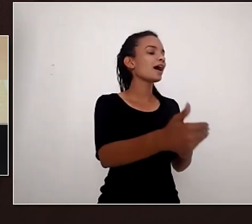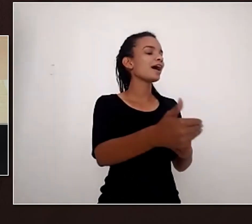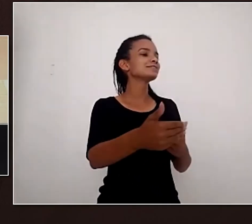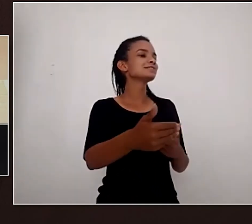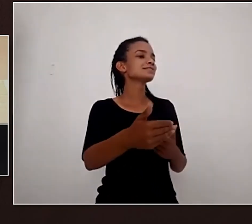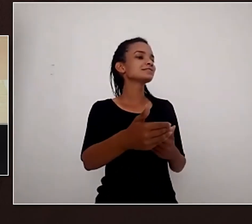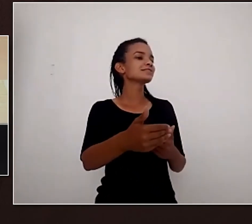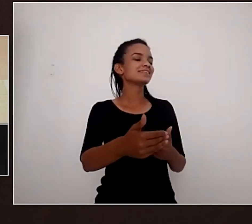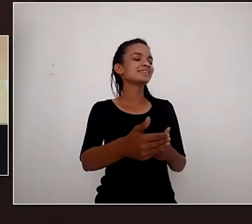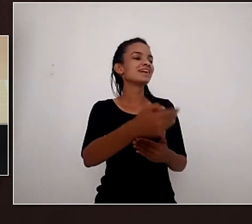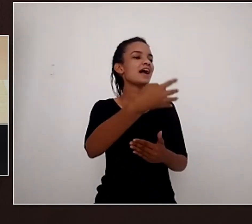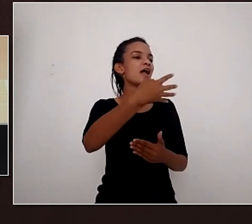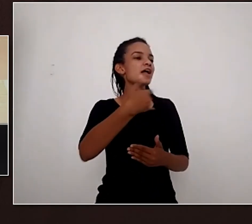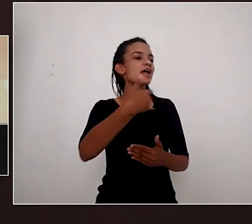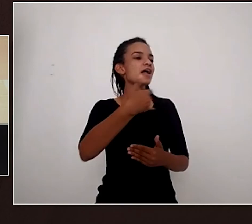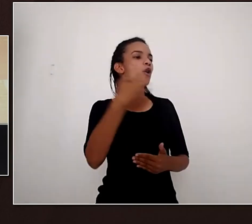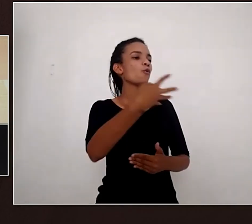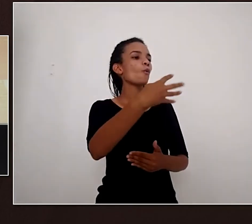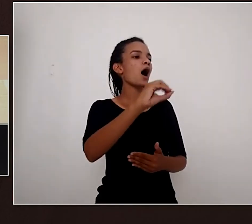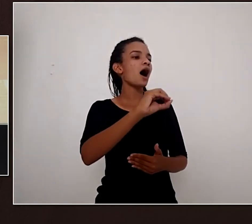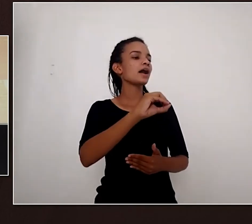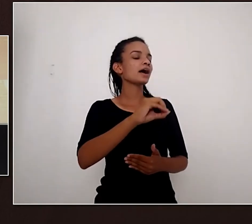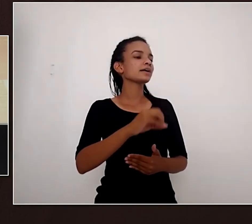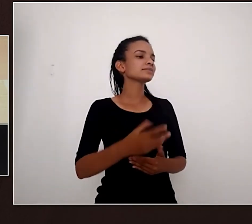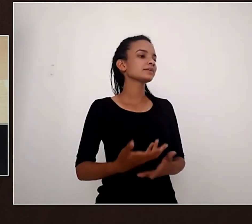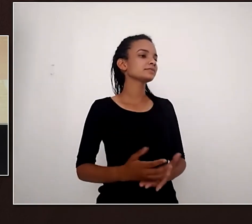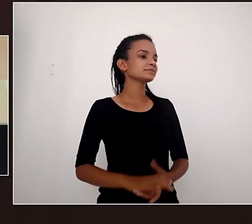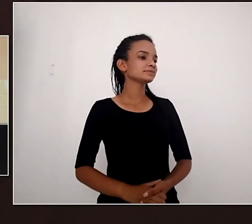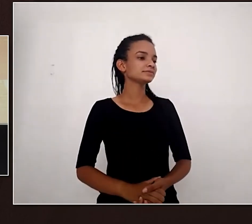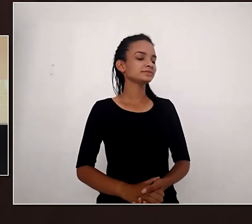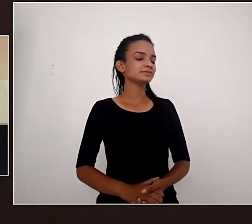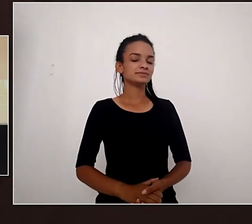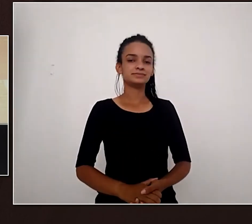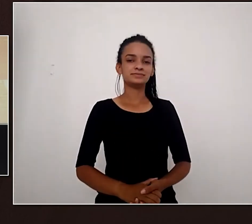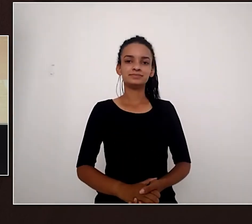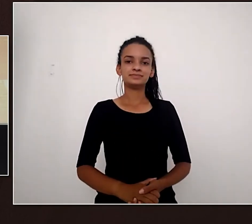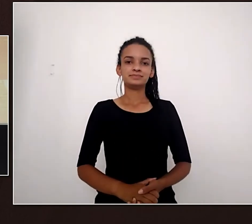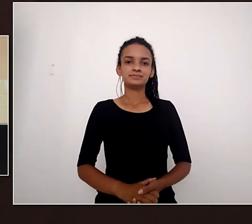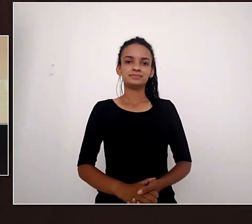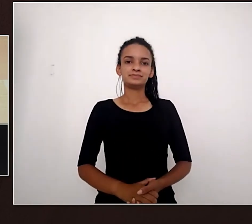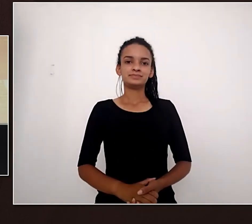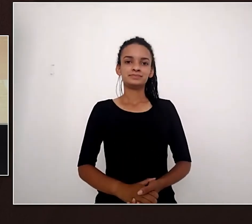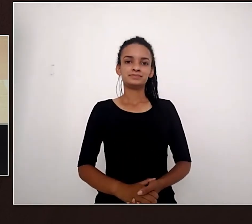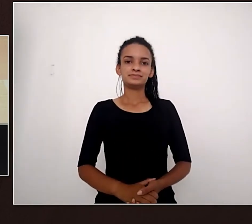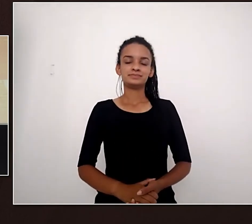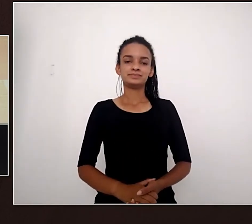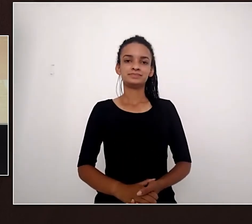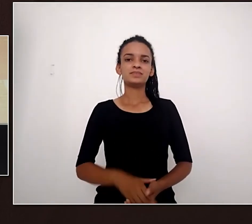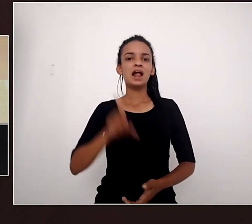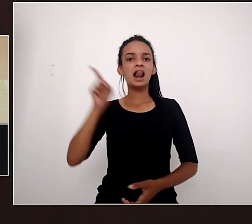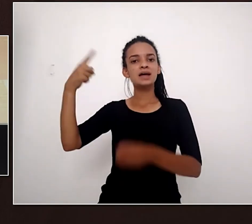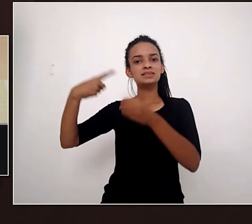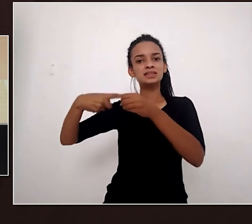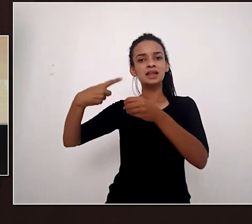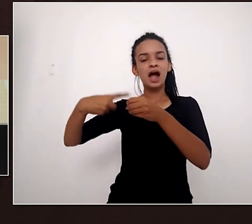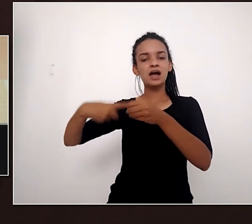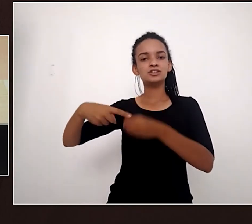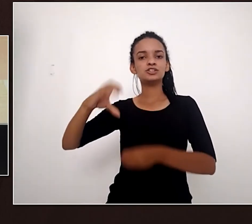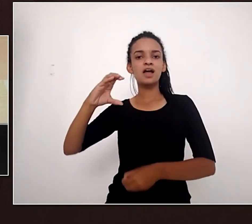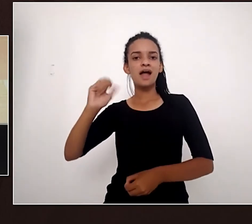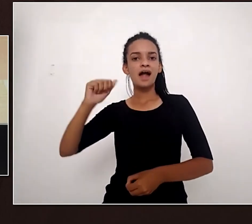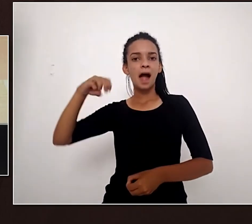avança meia-idade. Irmãos, em Campo do Jordão, tem 2 equipes de